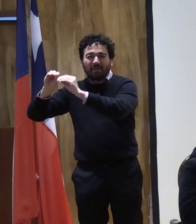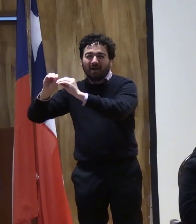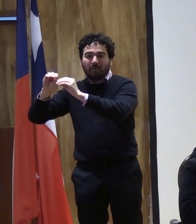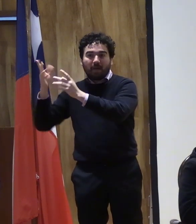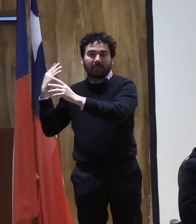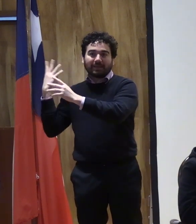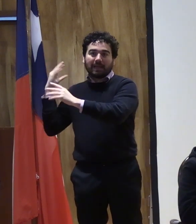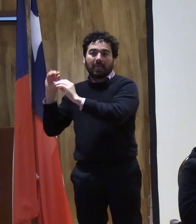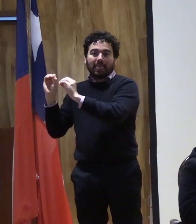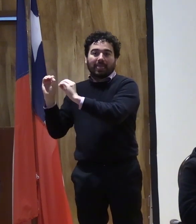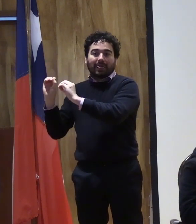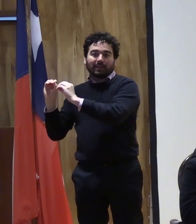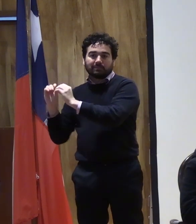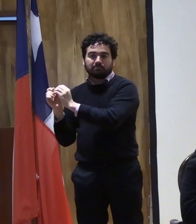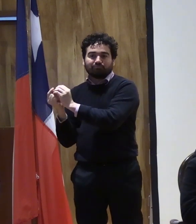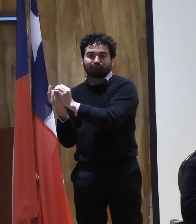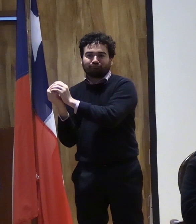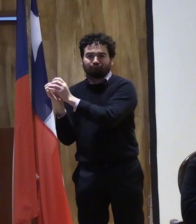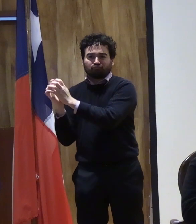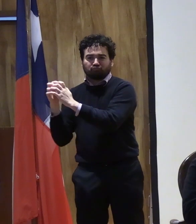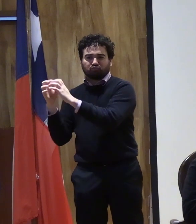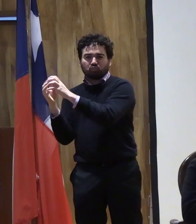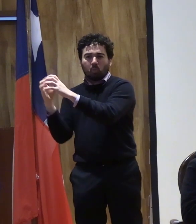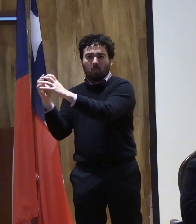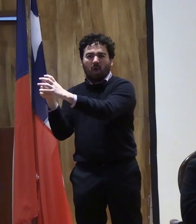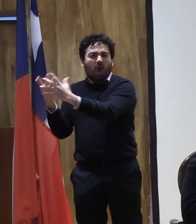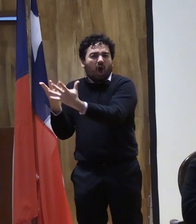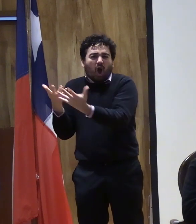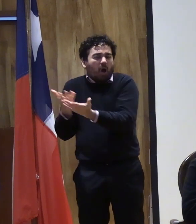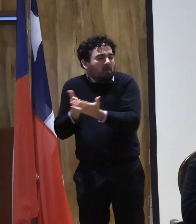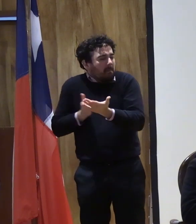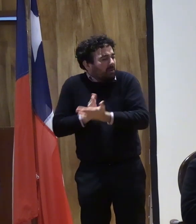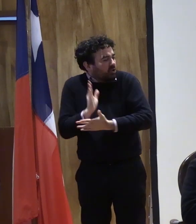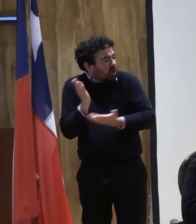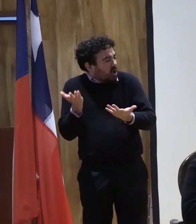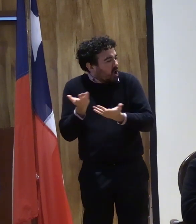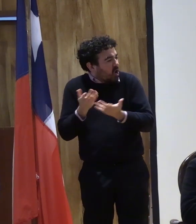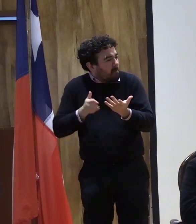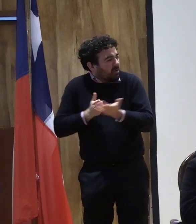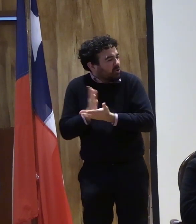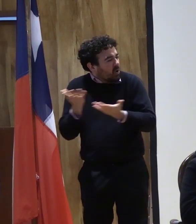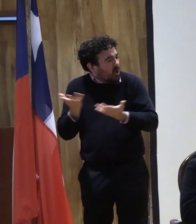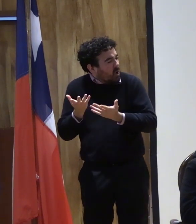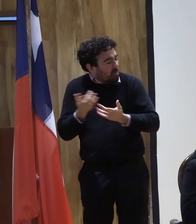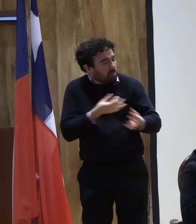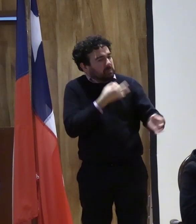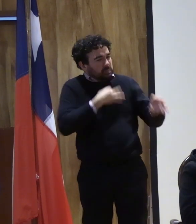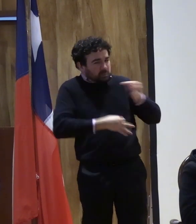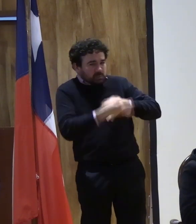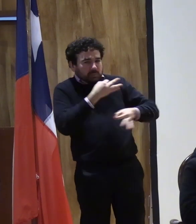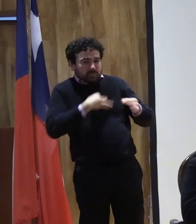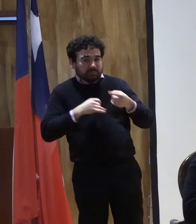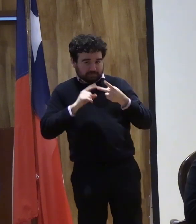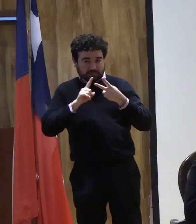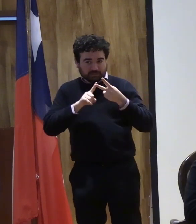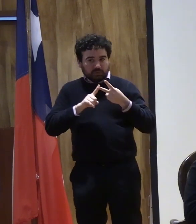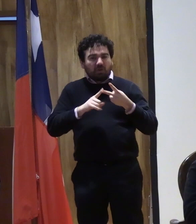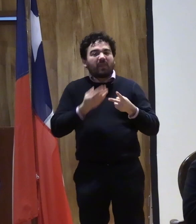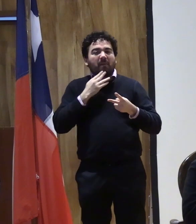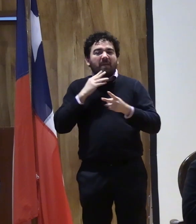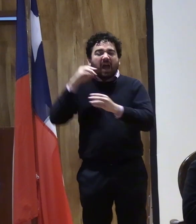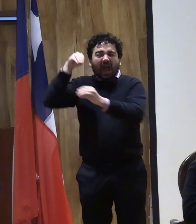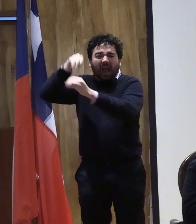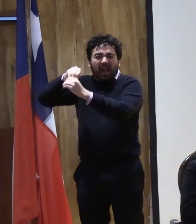concebimos el inicio o la formación de este astro que nos da vida? Y también, ¿de qué está hecho el